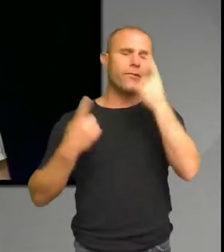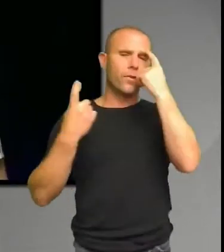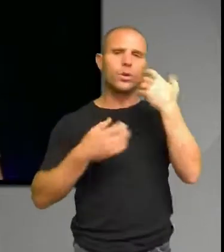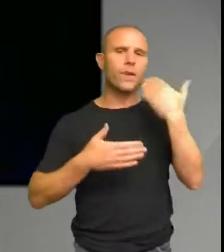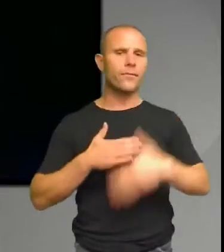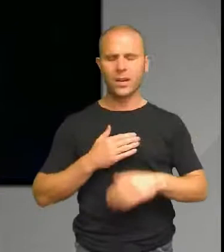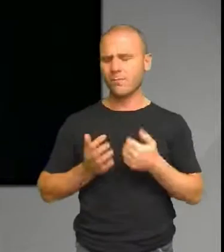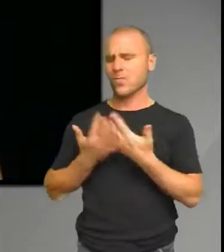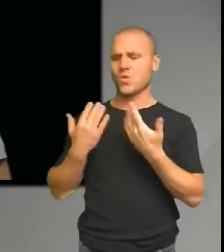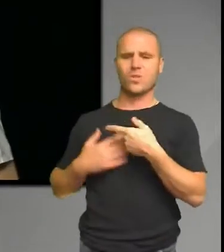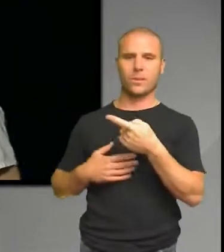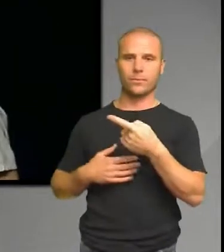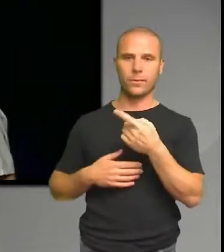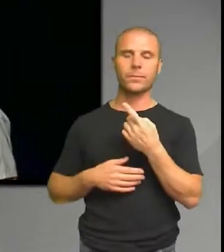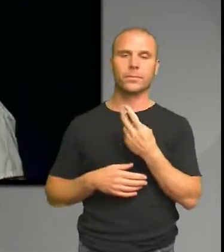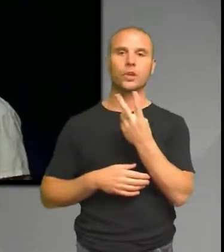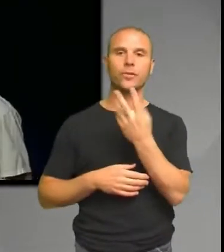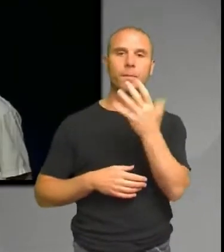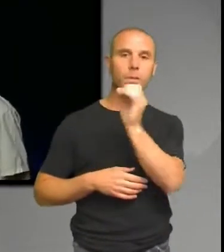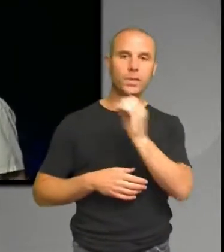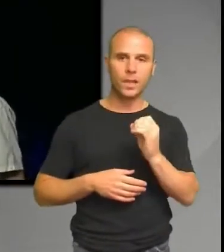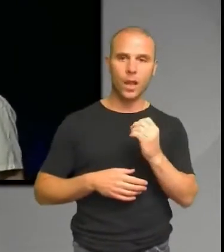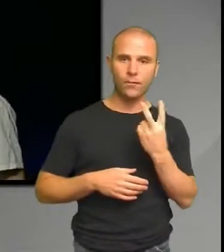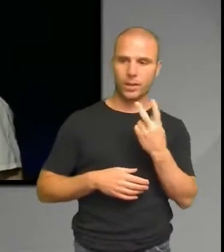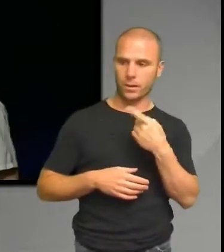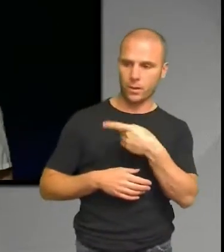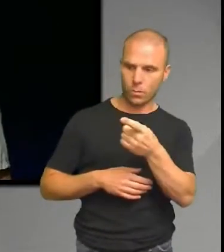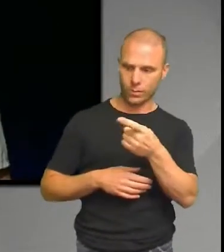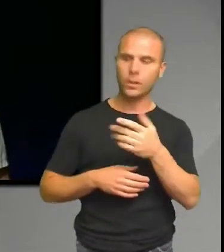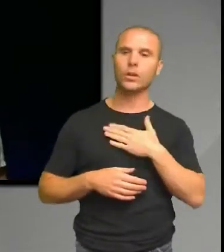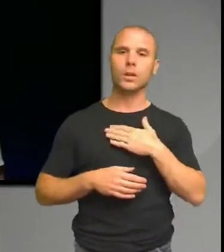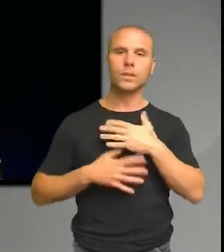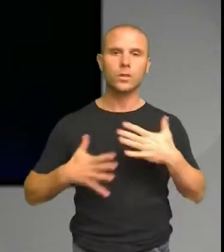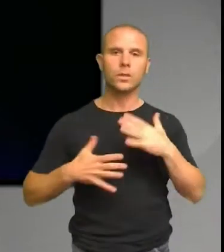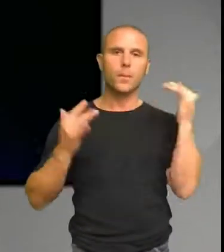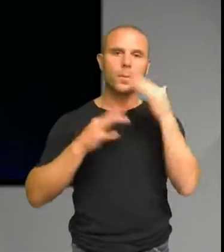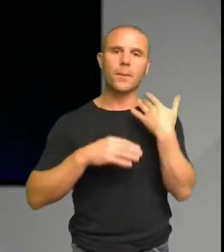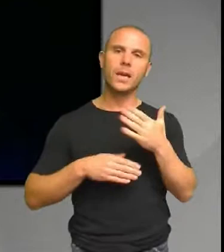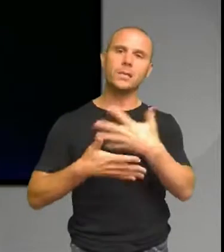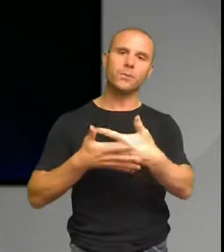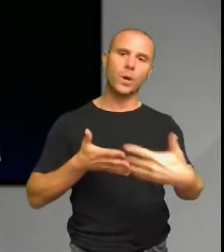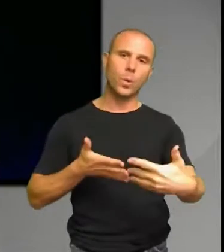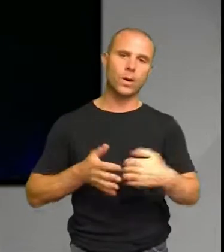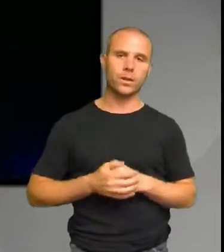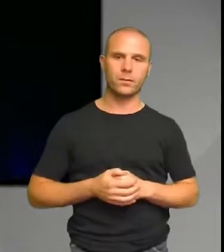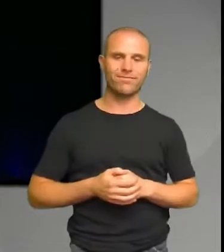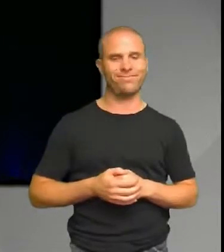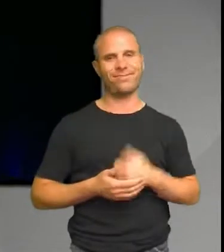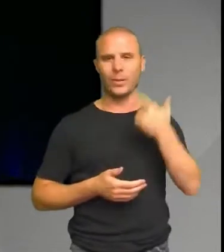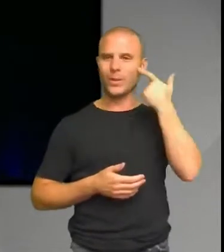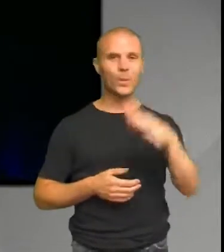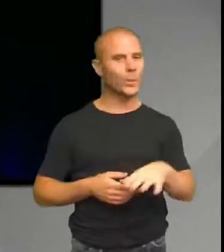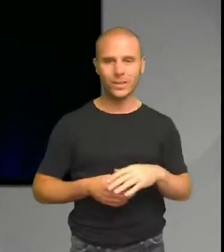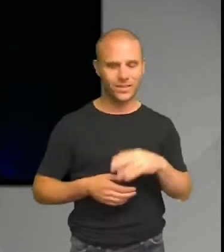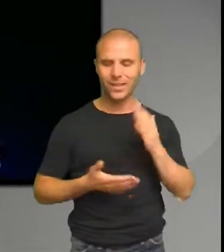En fjärdedel av de tillfrågade ansåg att det största problemet var språket. Språket kan knappast vara det största